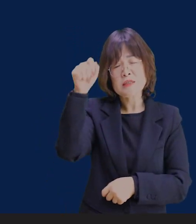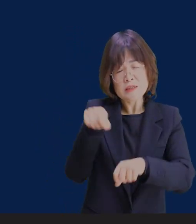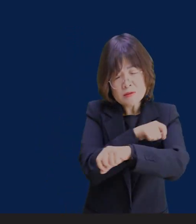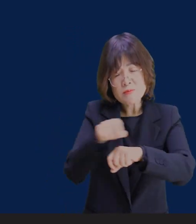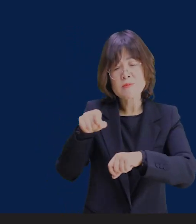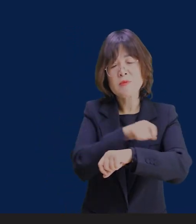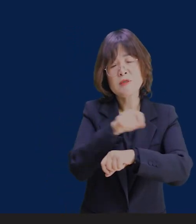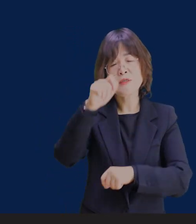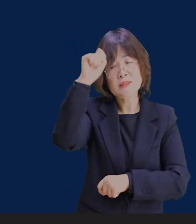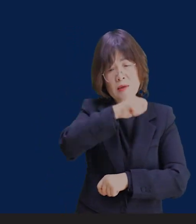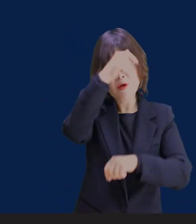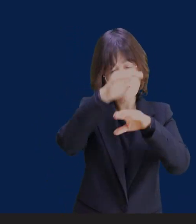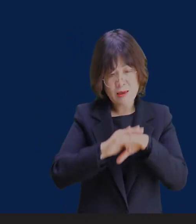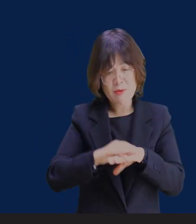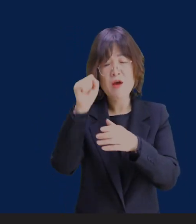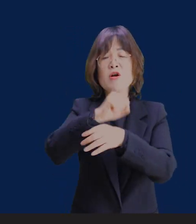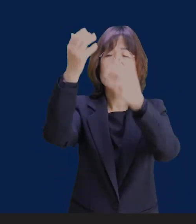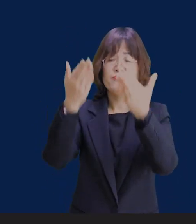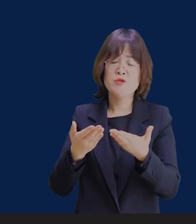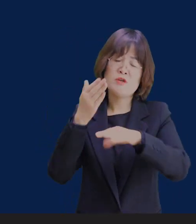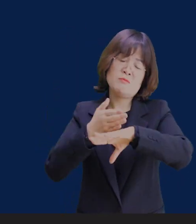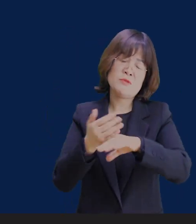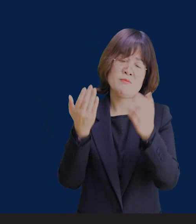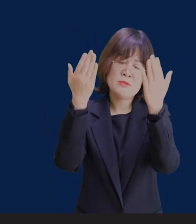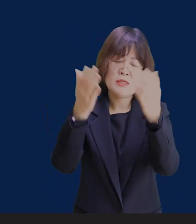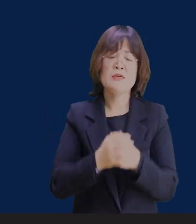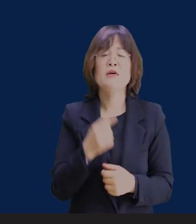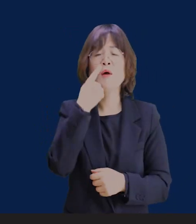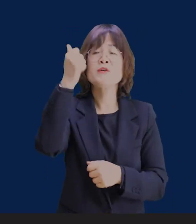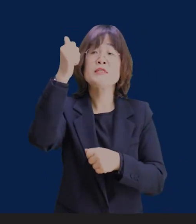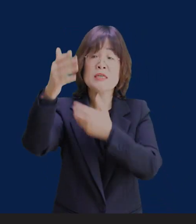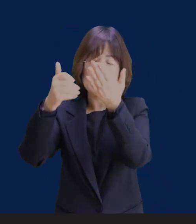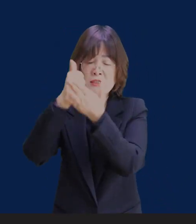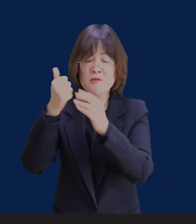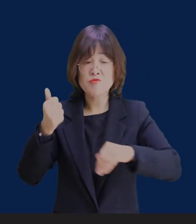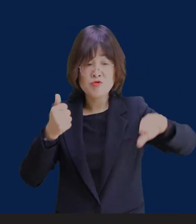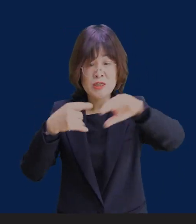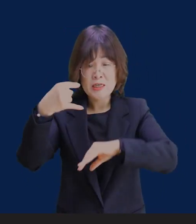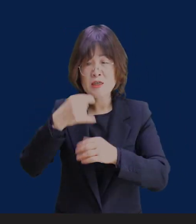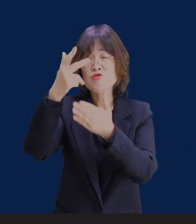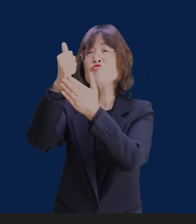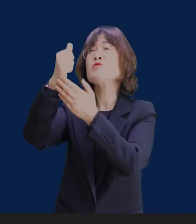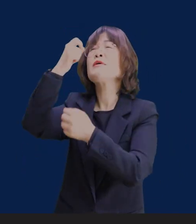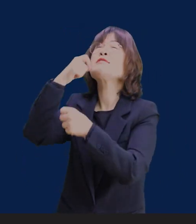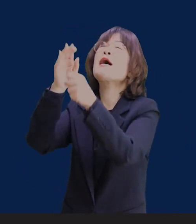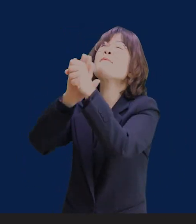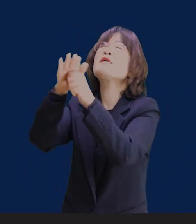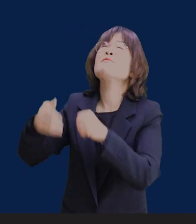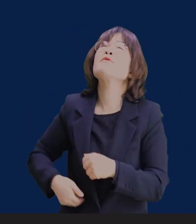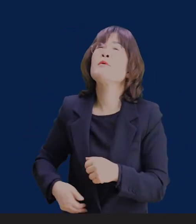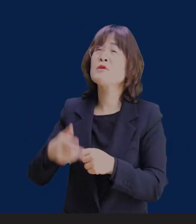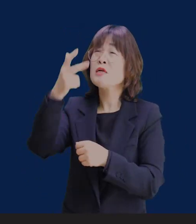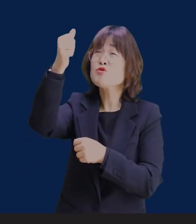특별 새벽 기도를 허락해 주셔서 감사합니다. 아버지 하나님, 우리에게는 주의